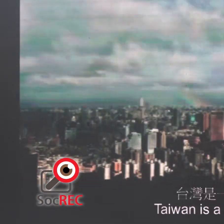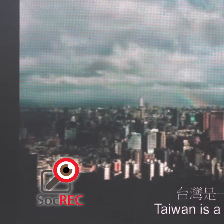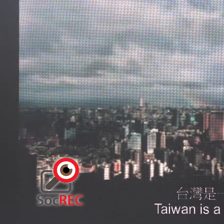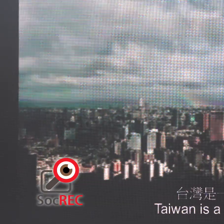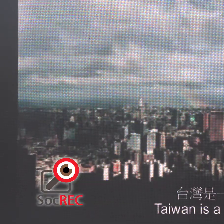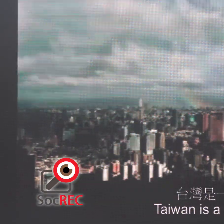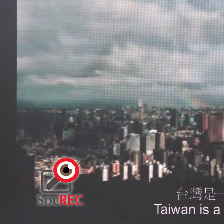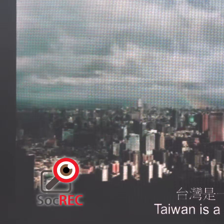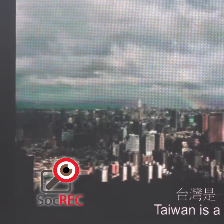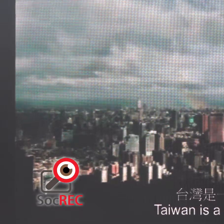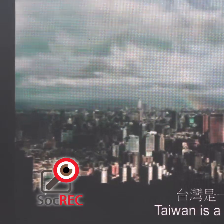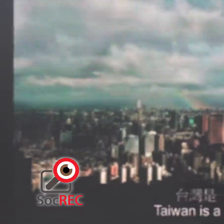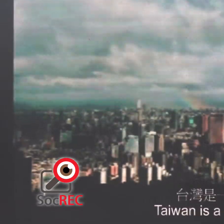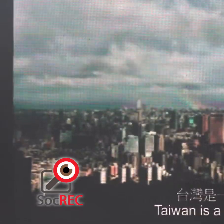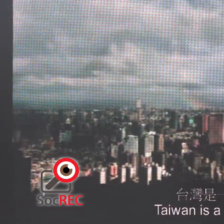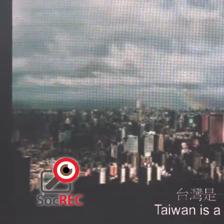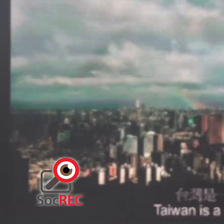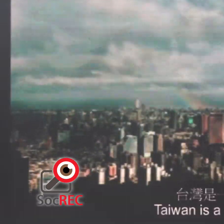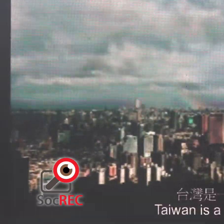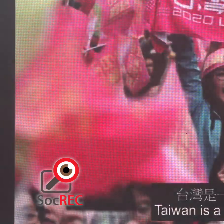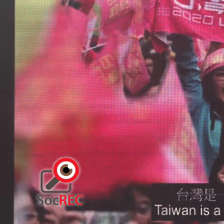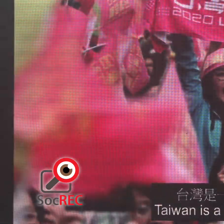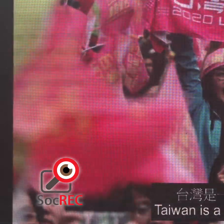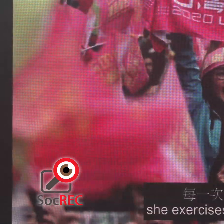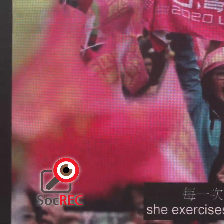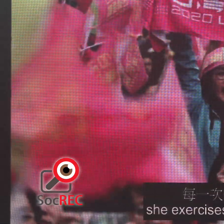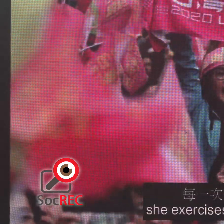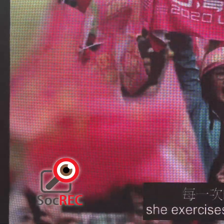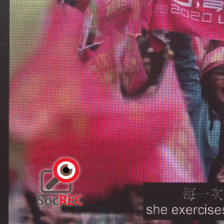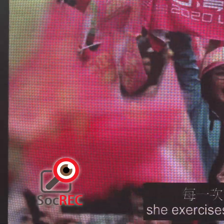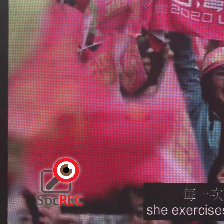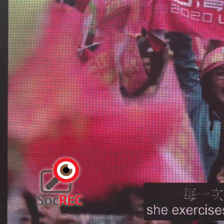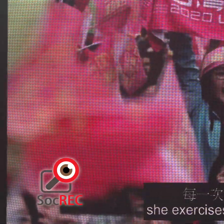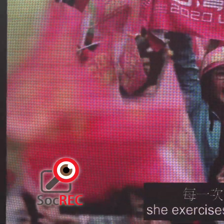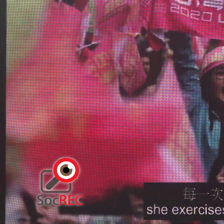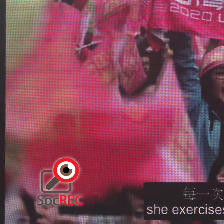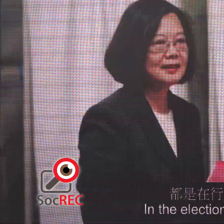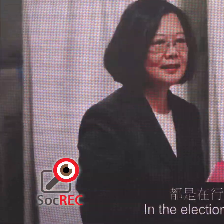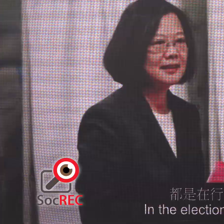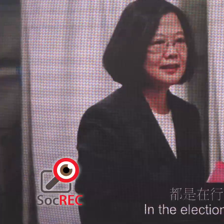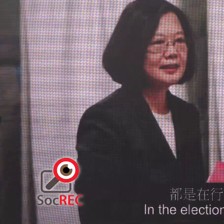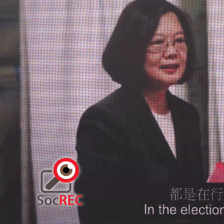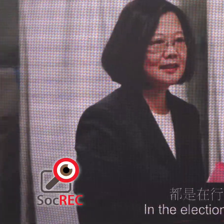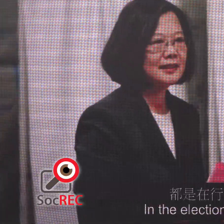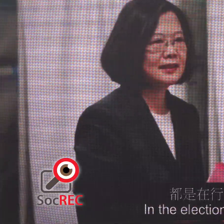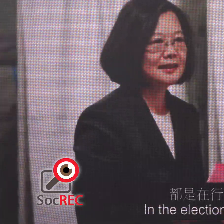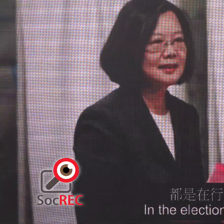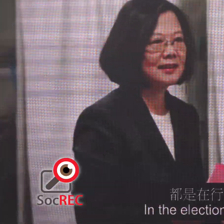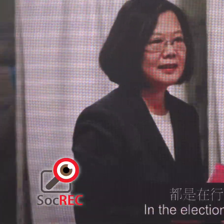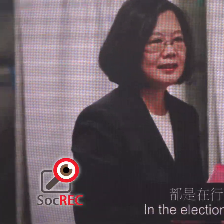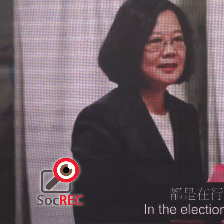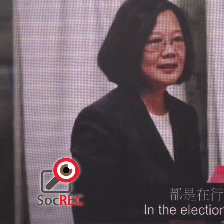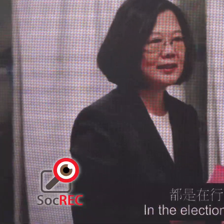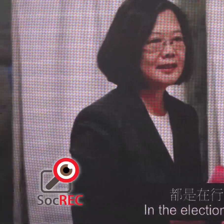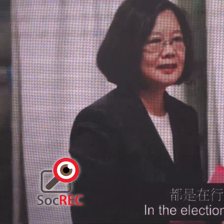台灣是一個主權國家，每一次總統選舉都是行使著自己的主